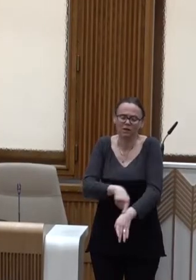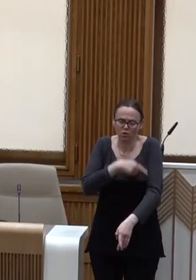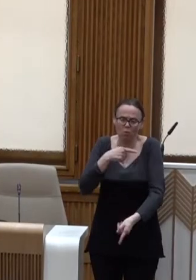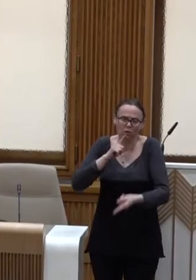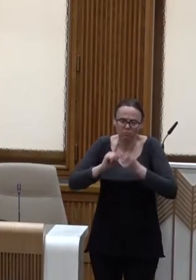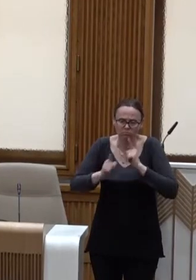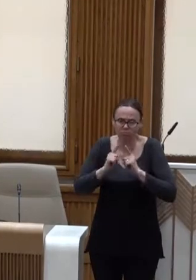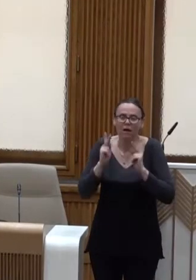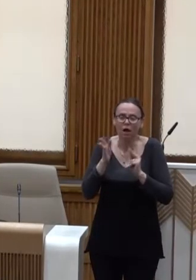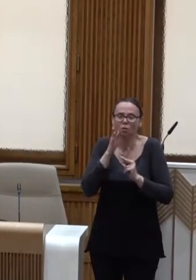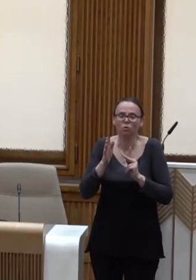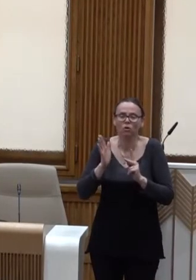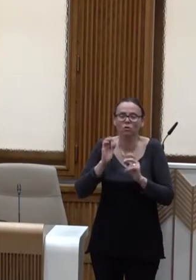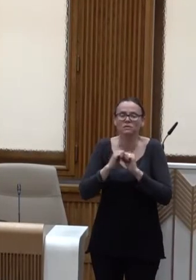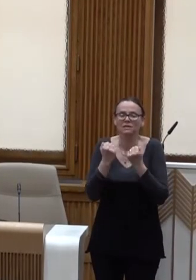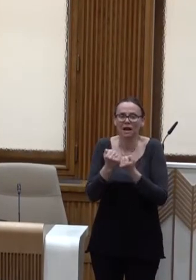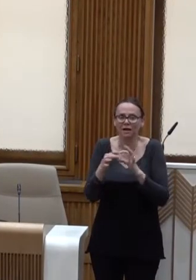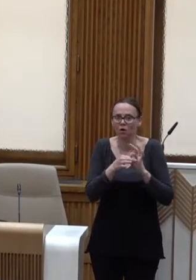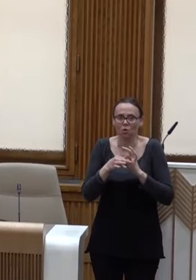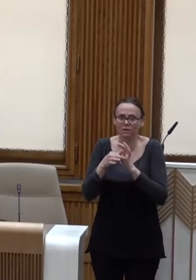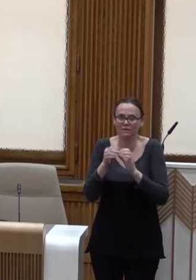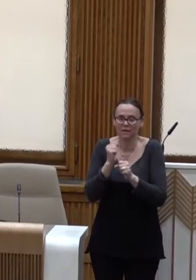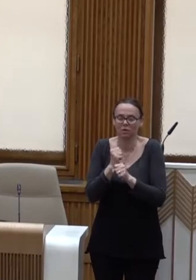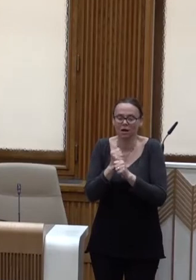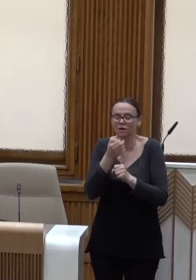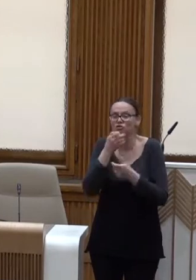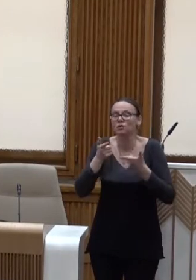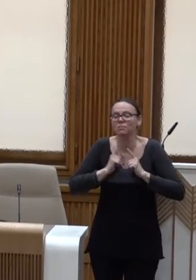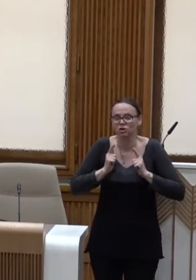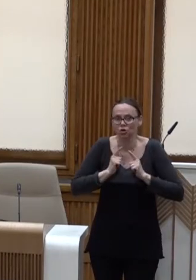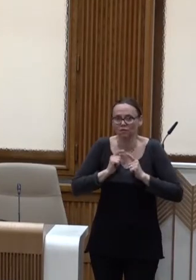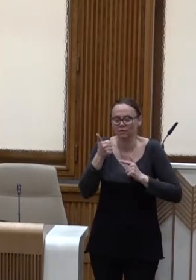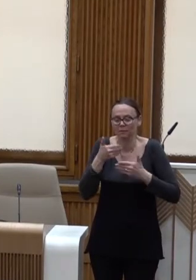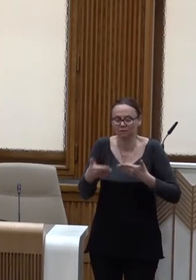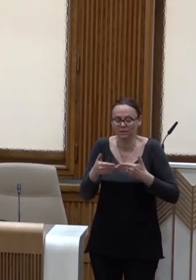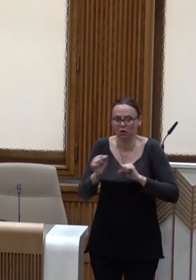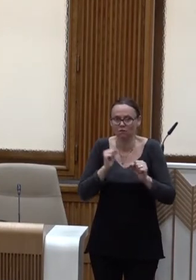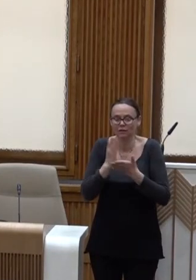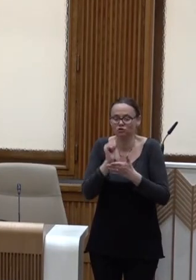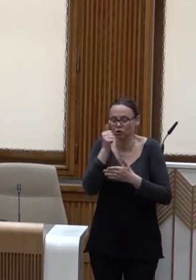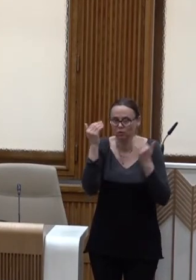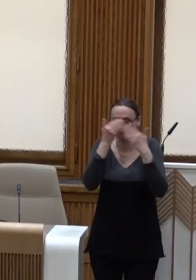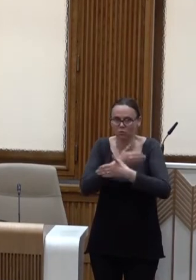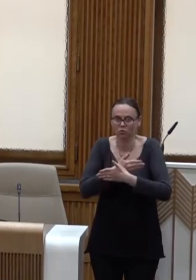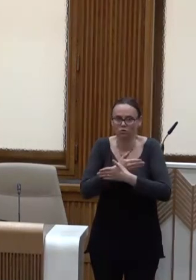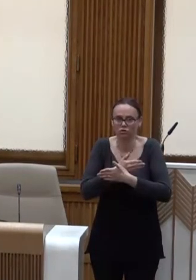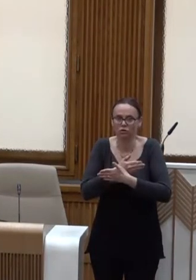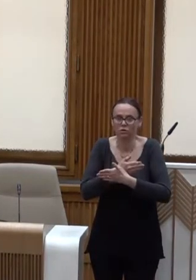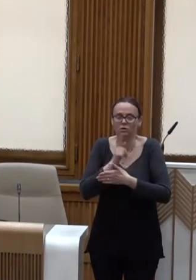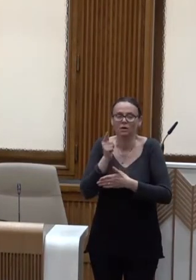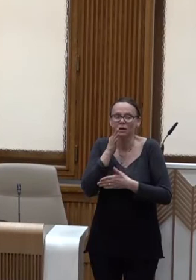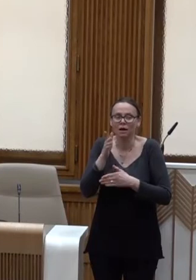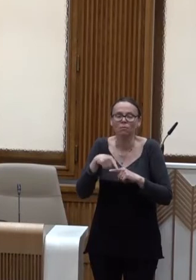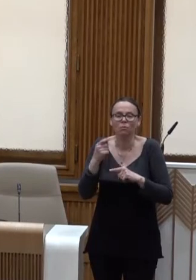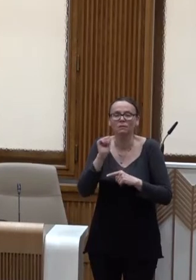kako bodo stranke koalicije ravnali in če je pričakovati recimo prvo sejo vlade že jutri po noči, pa kaj bo